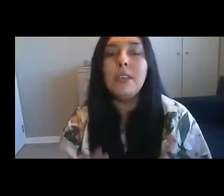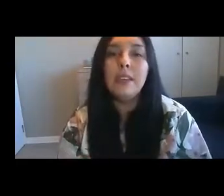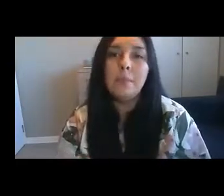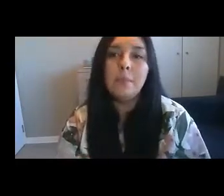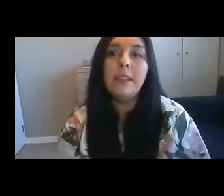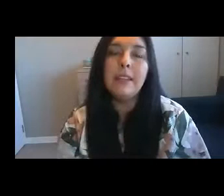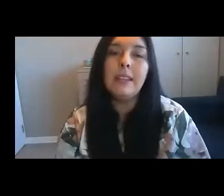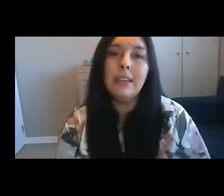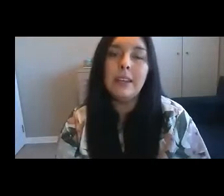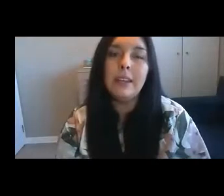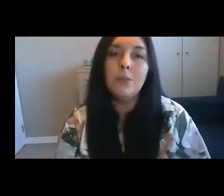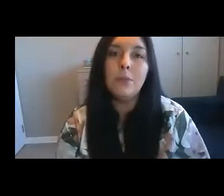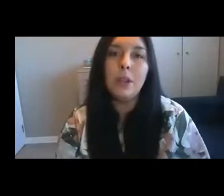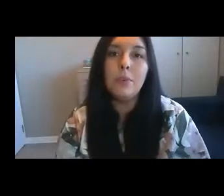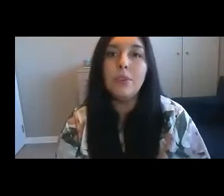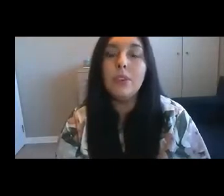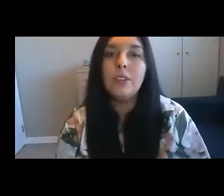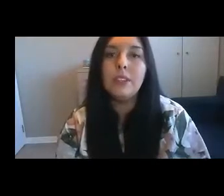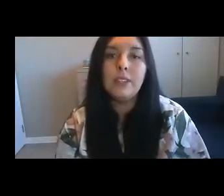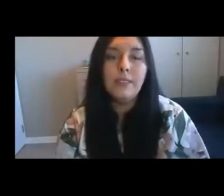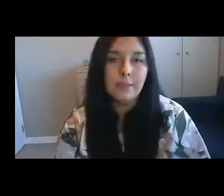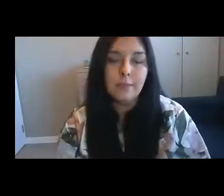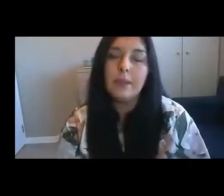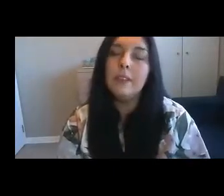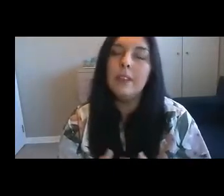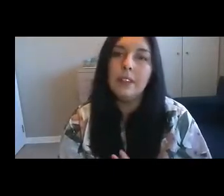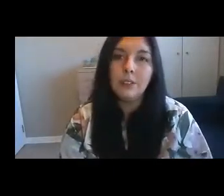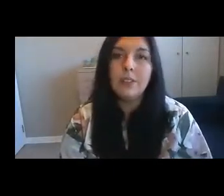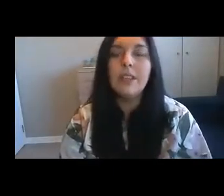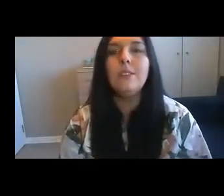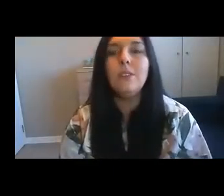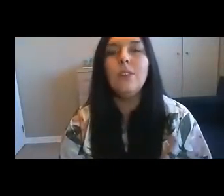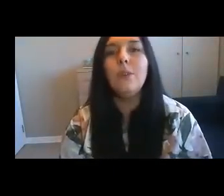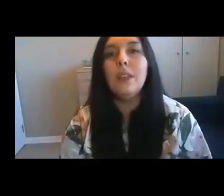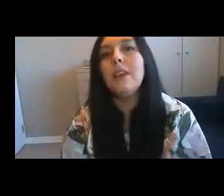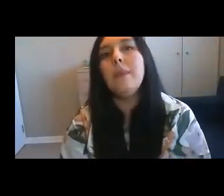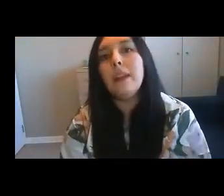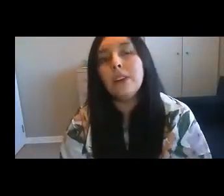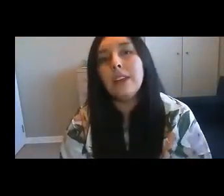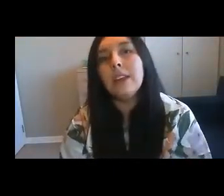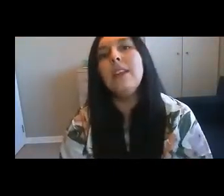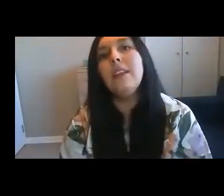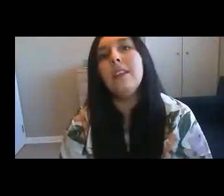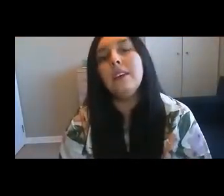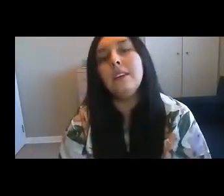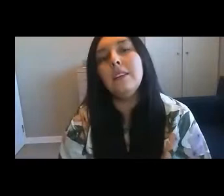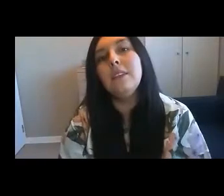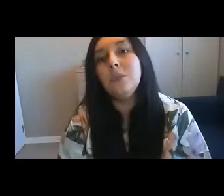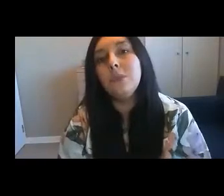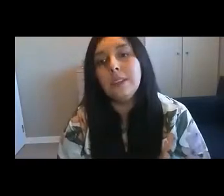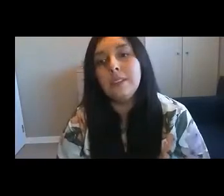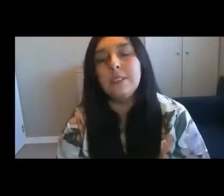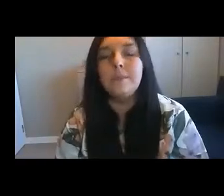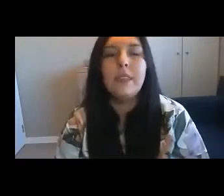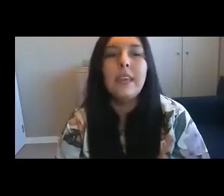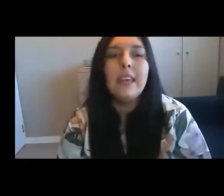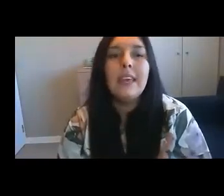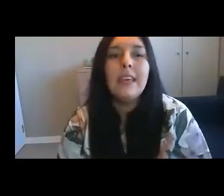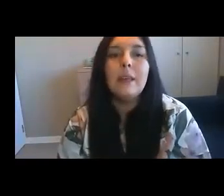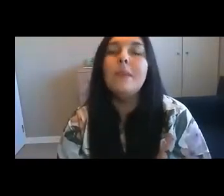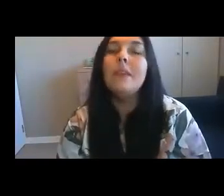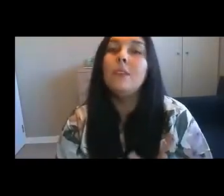da prioridad para tener un apoyo de conectividad, entendiéndose que son los estudiantes que más lo requieren en estas circunstancias.